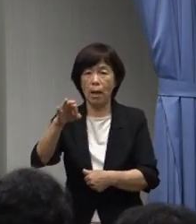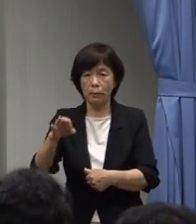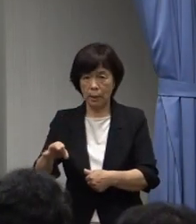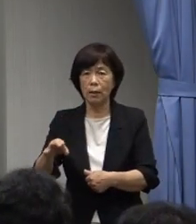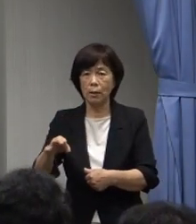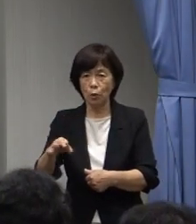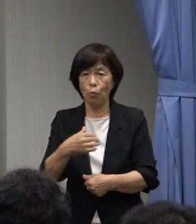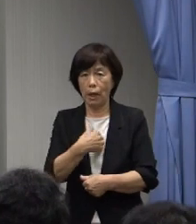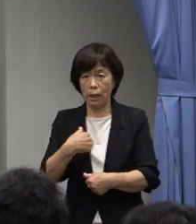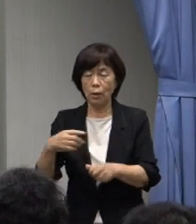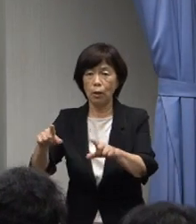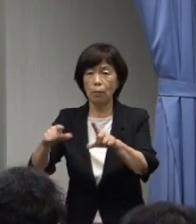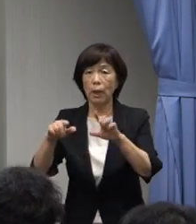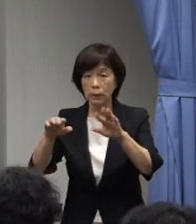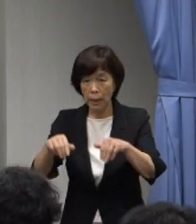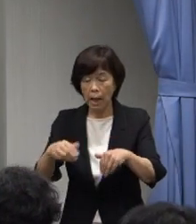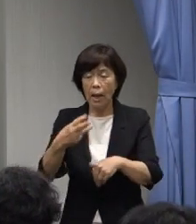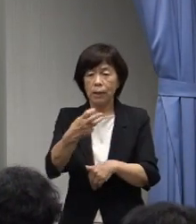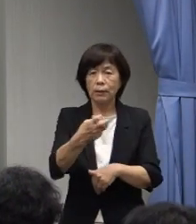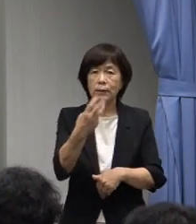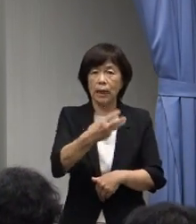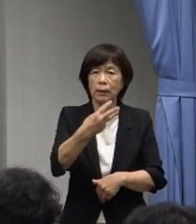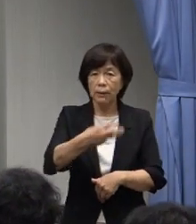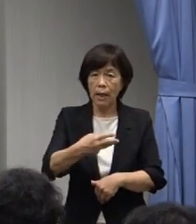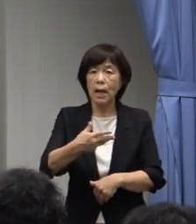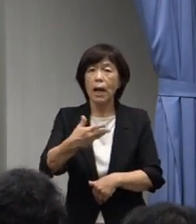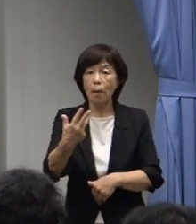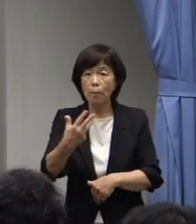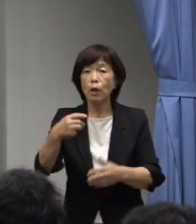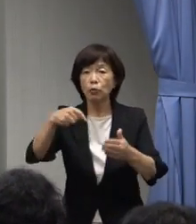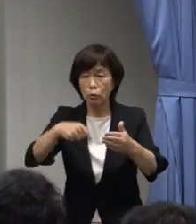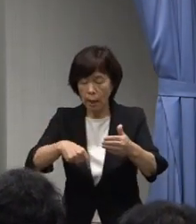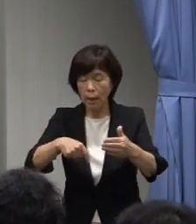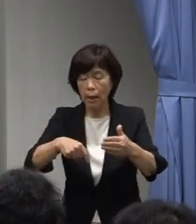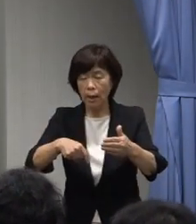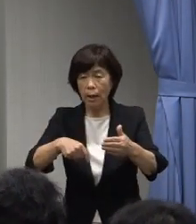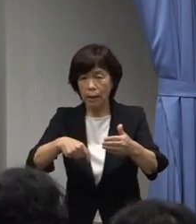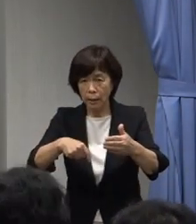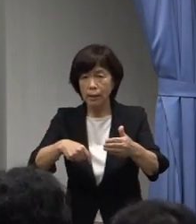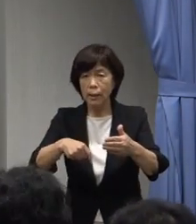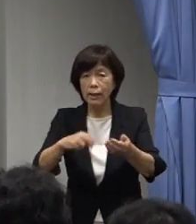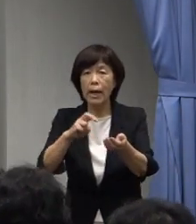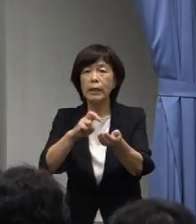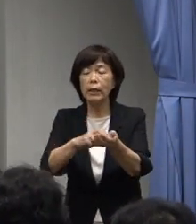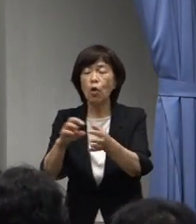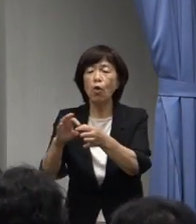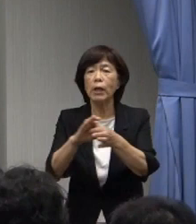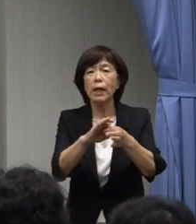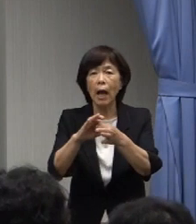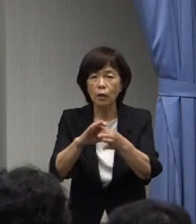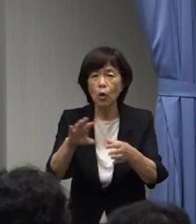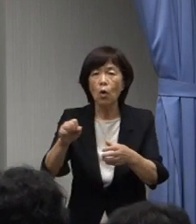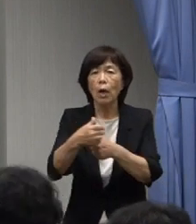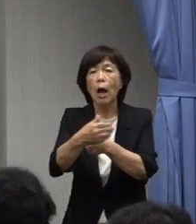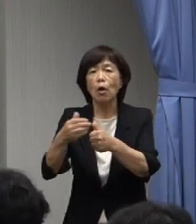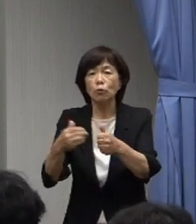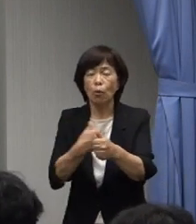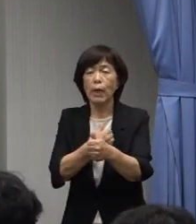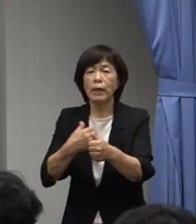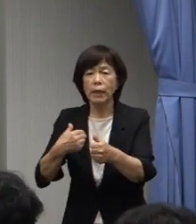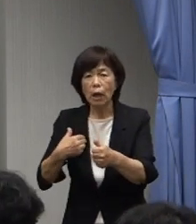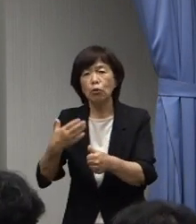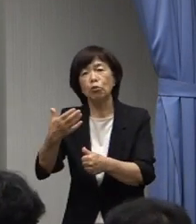です。3800施設、3786施設が、この医療機関との連携も確保できているというような回